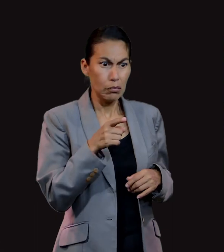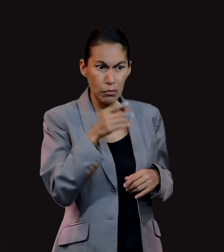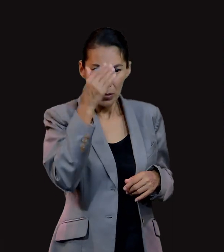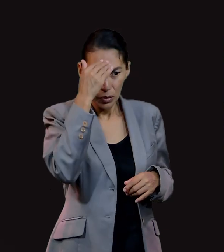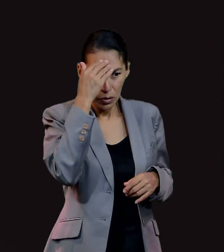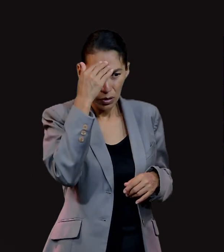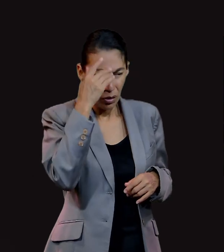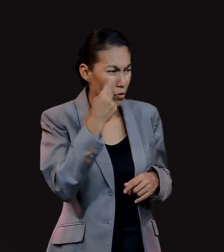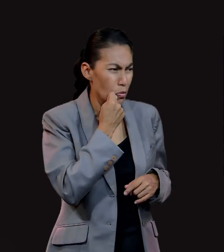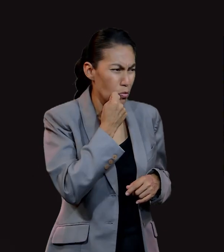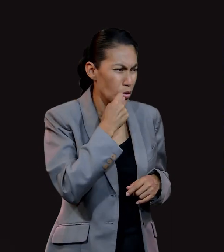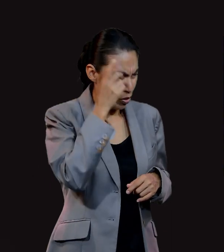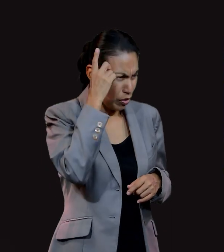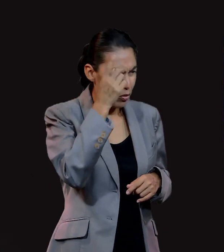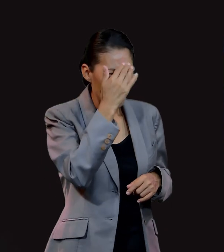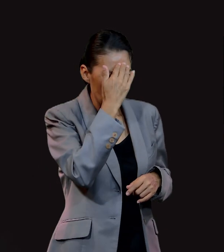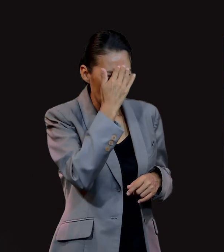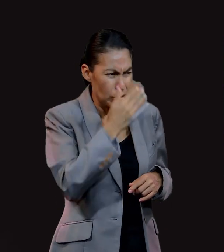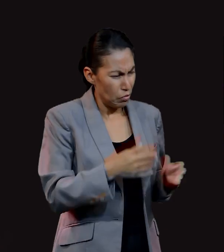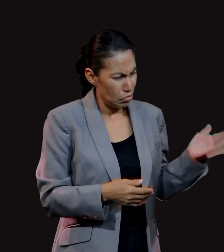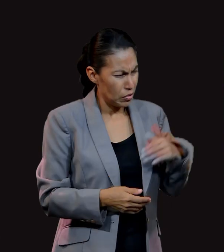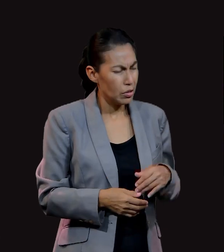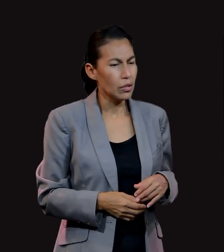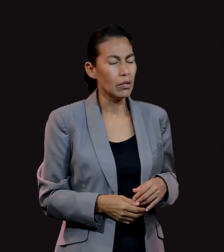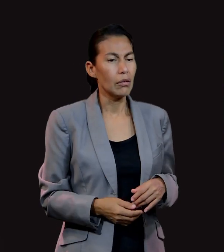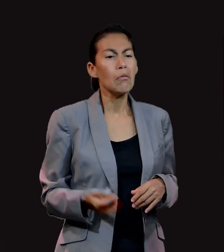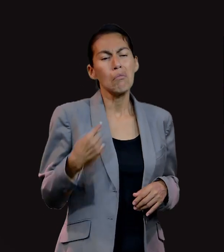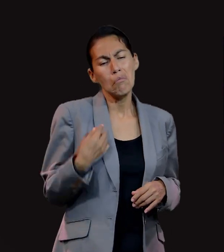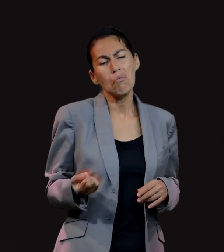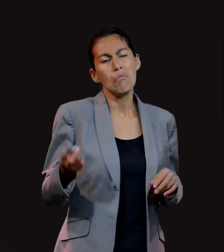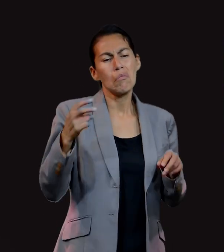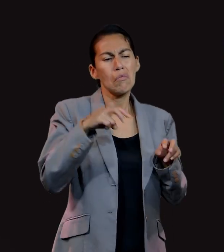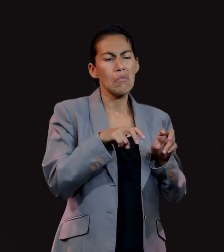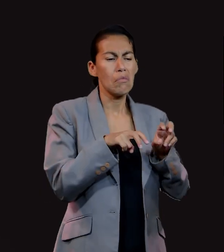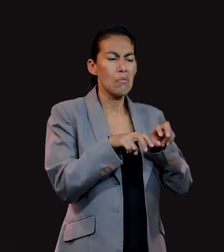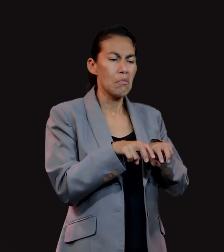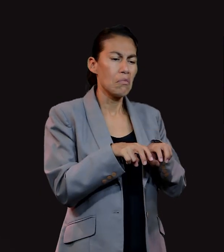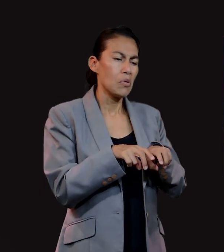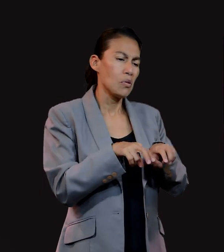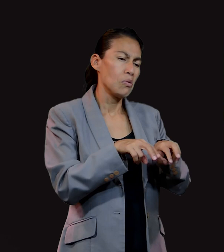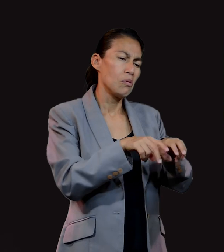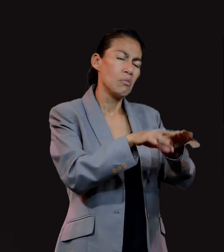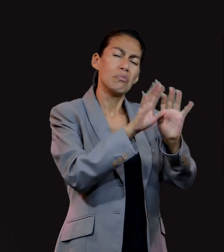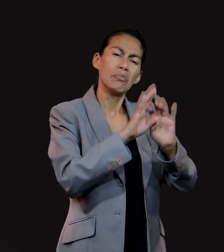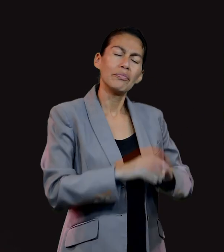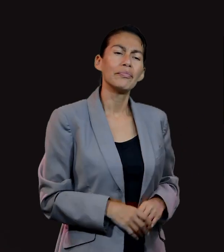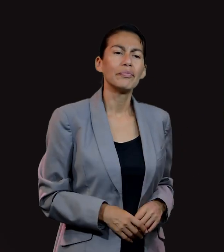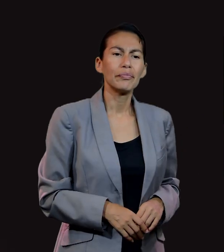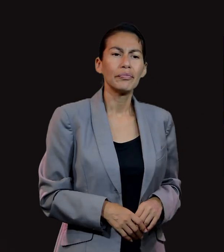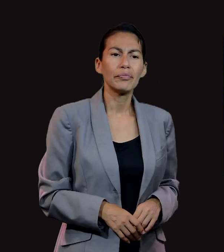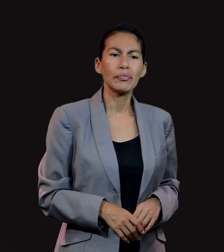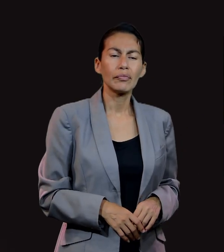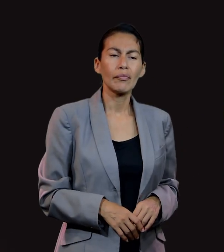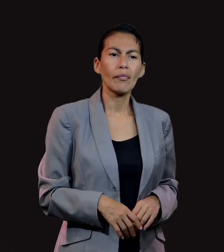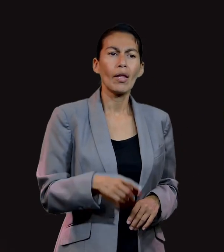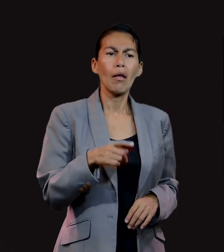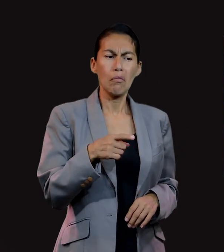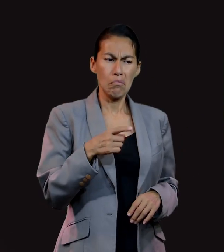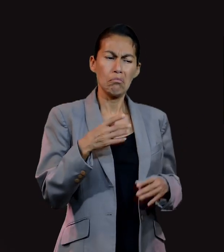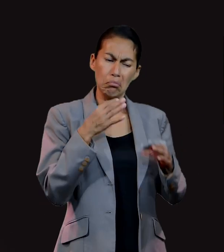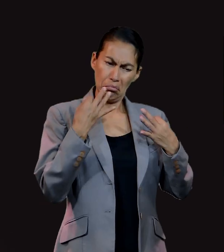no me conoce le digo pero Dios lo conoce usted sube hacia el auto y me fui a la casa de él de ella y entonces este